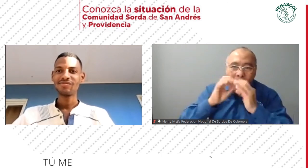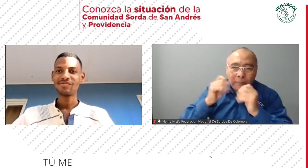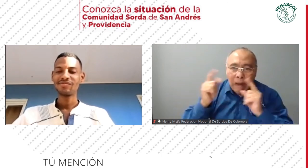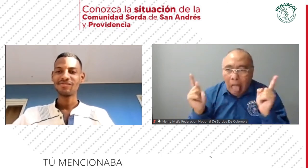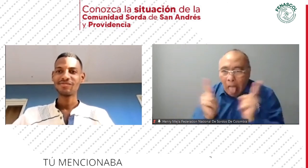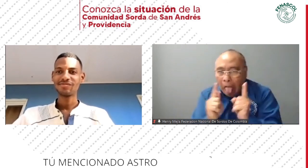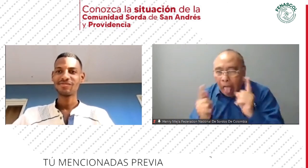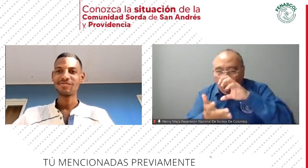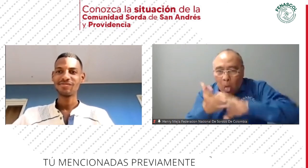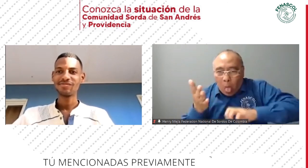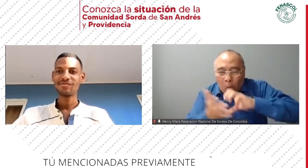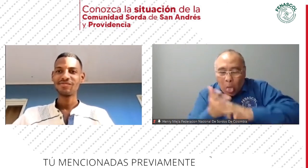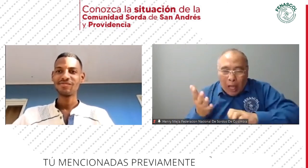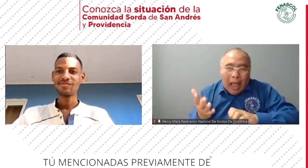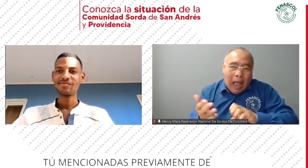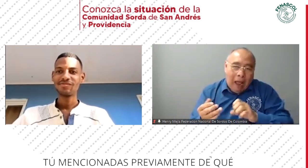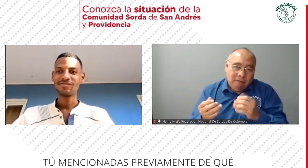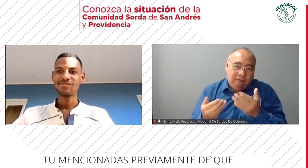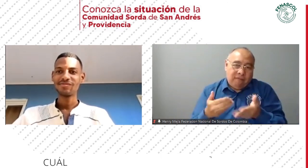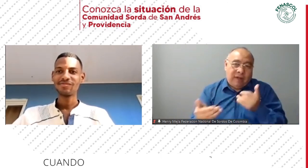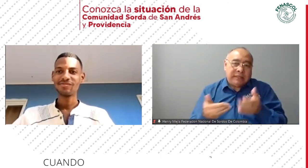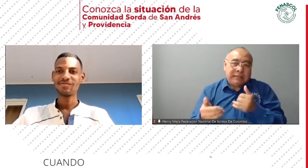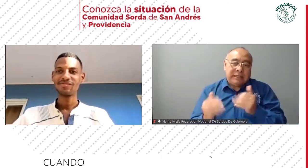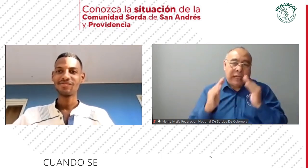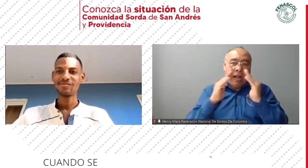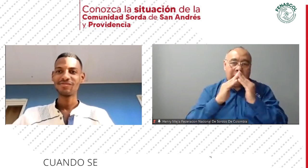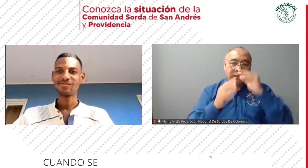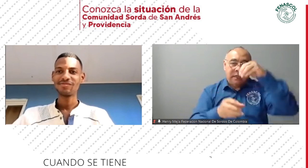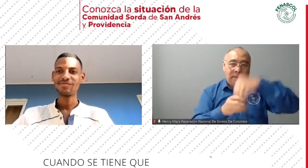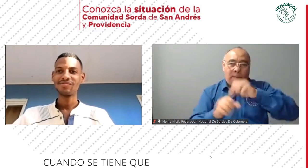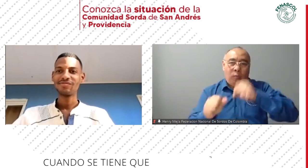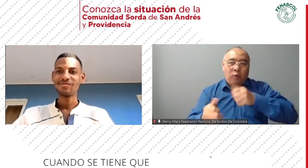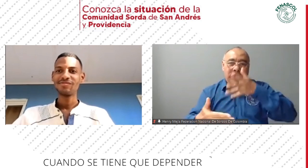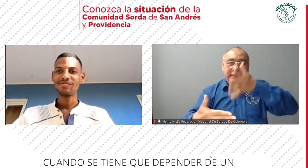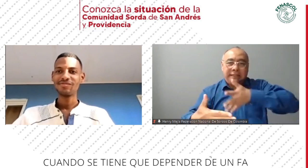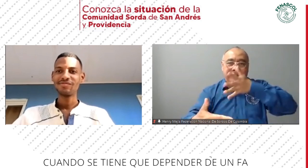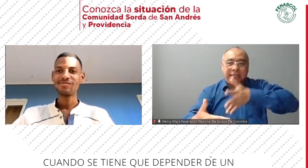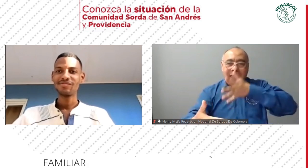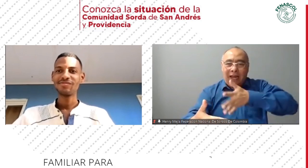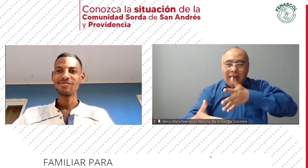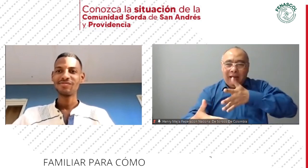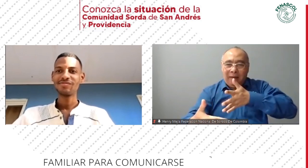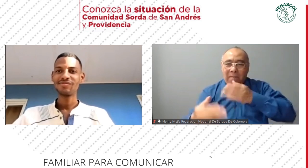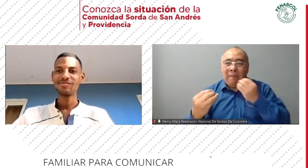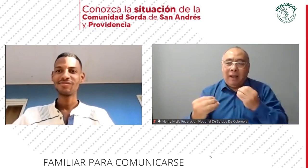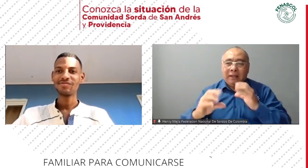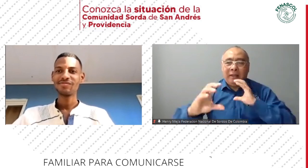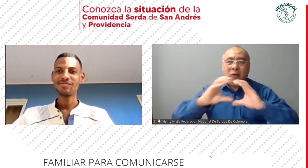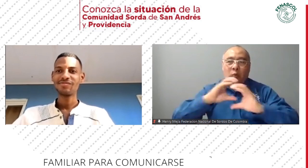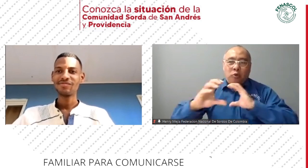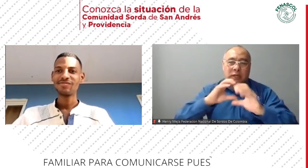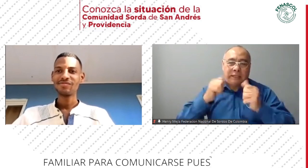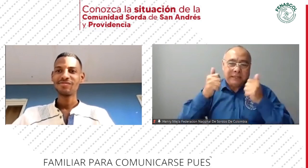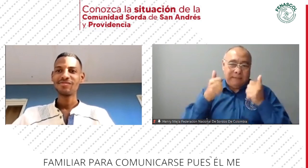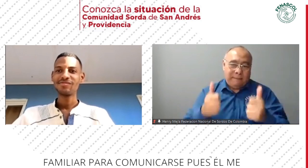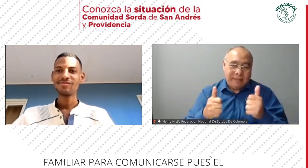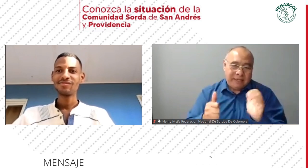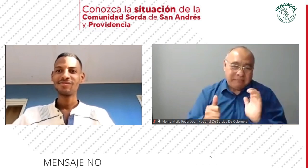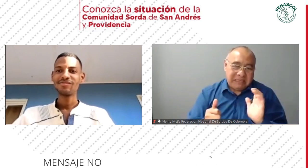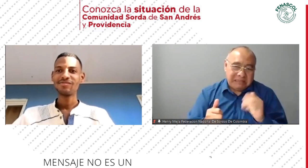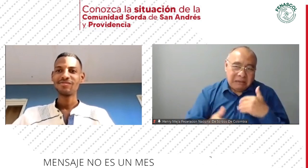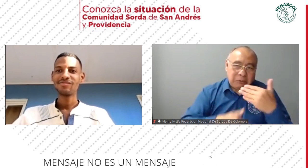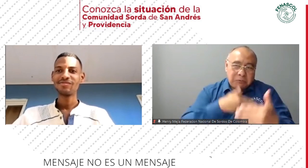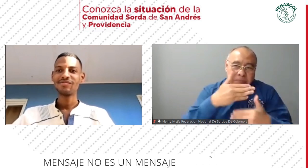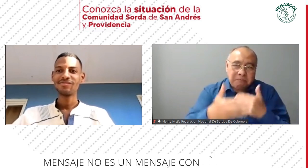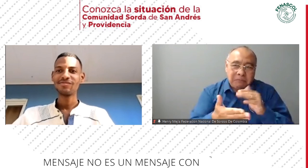que tú mencionabas previamente de que cuando se tiene que depender de un familiar para comunicarse pues el mensaje no